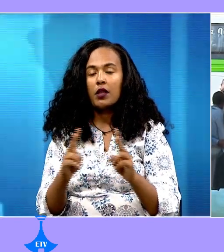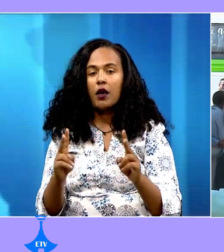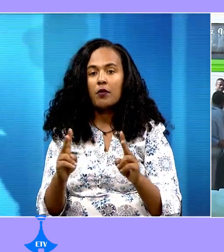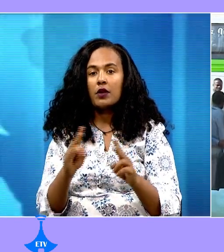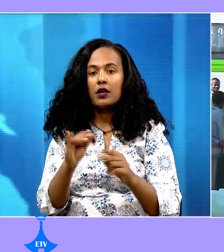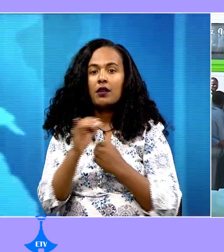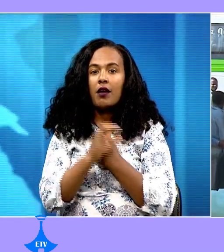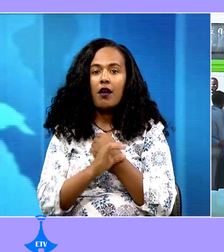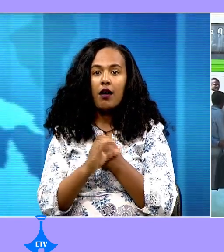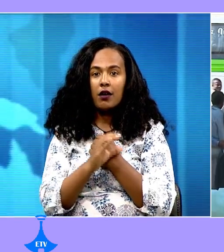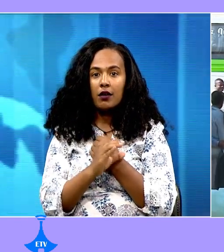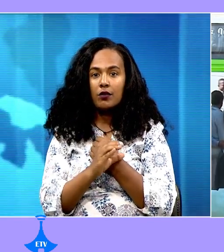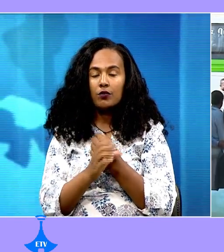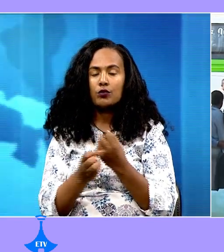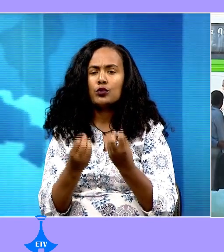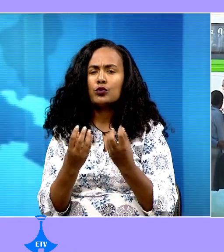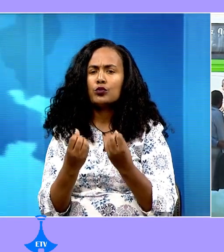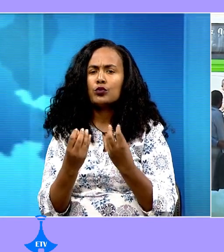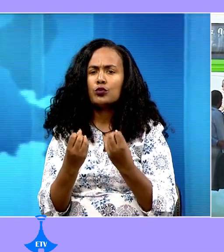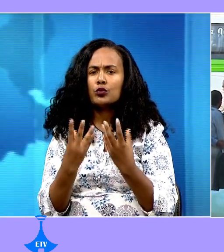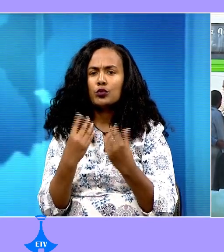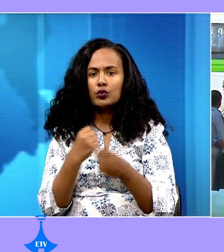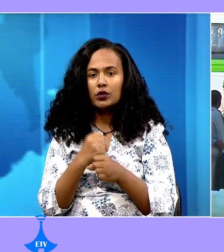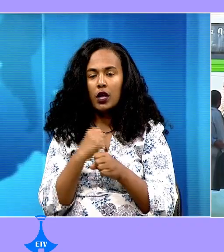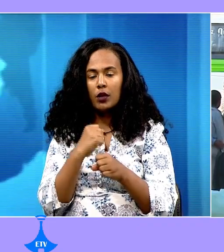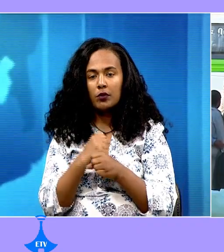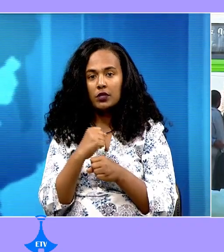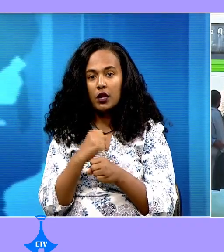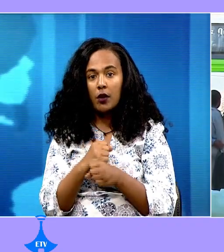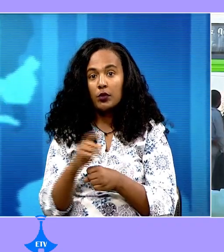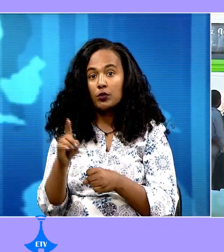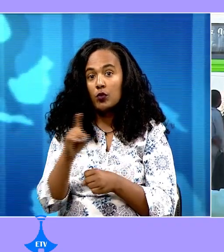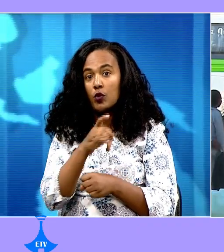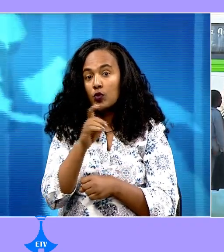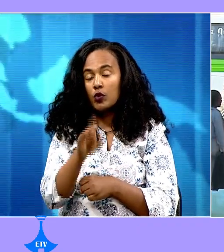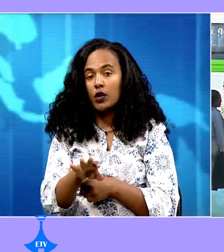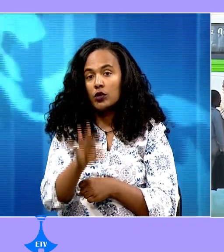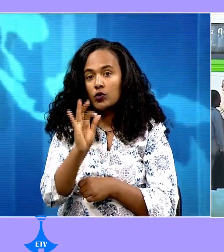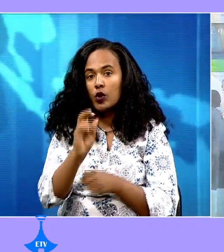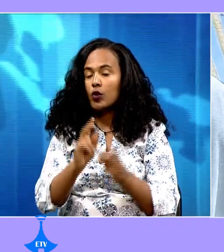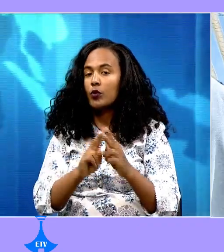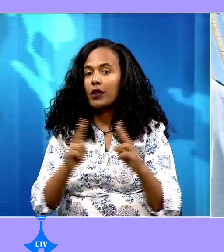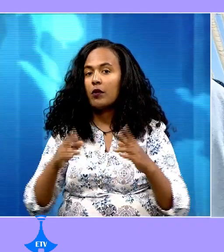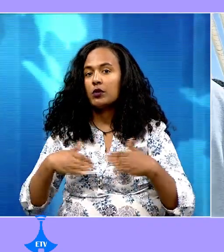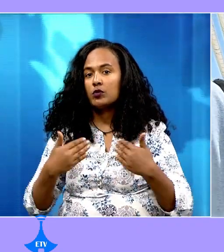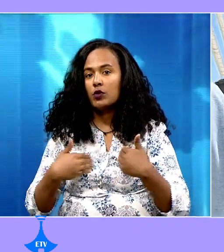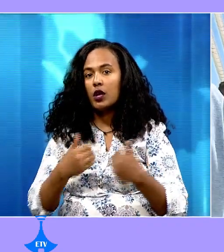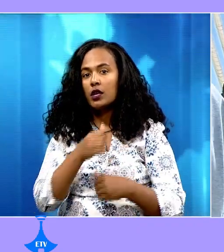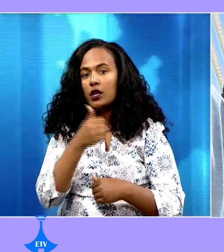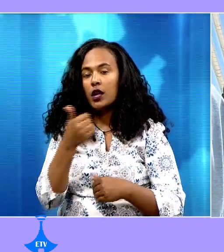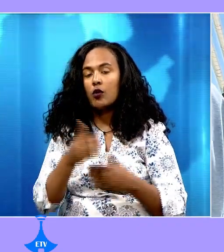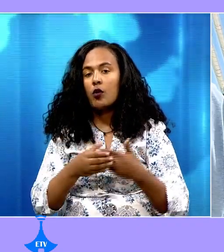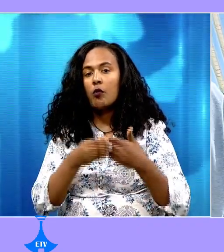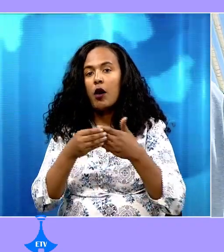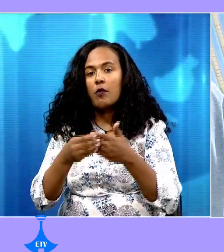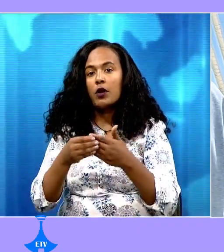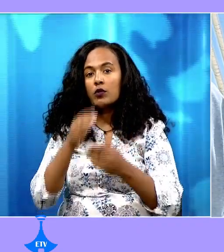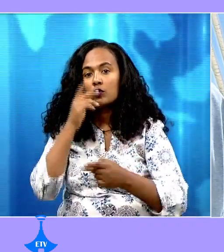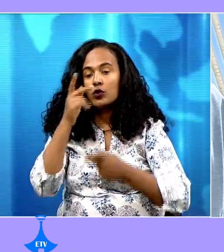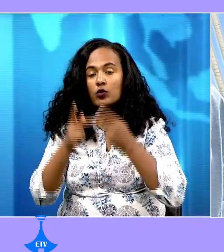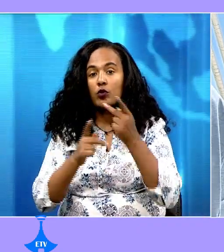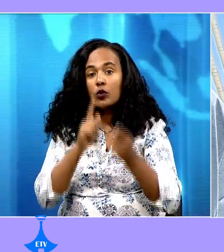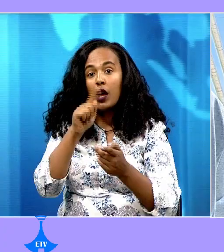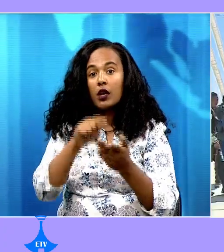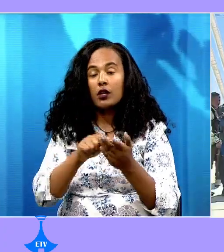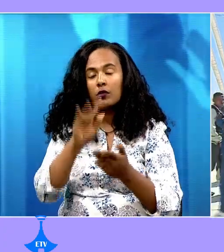እንደ ሀገርም ብዙ ስራ የሚሰራበት መሆኑን አግኝቻለሁ። በጣም ደስ ብሎኛል። ሌላኛው በአመራሮቹ የተጎበኘው